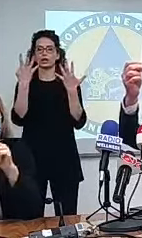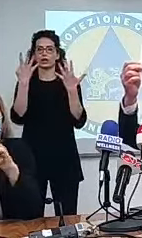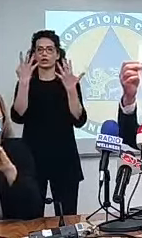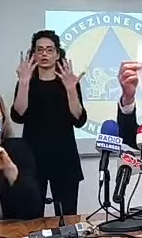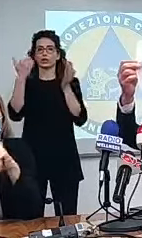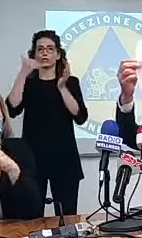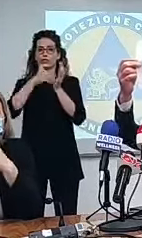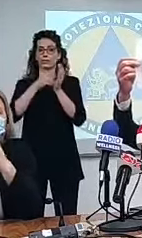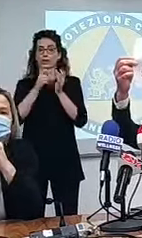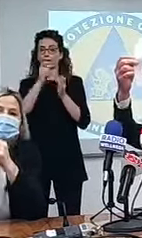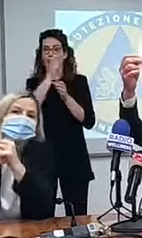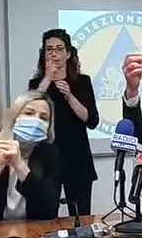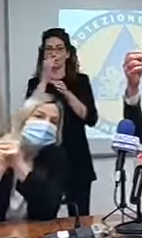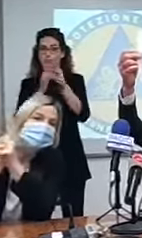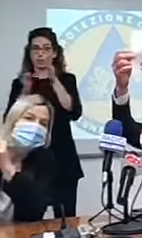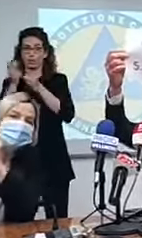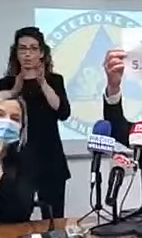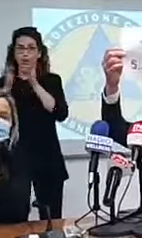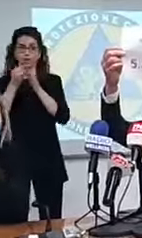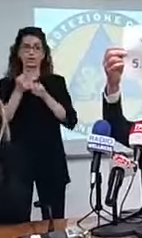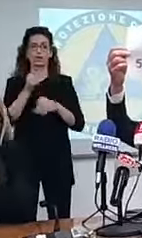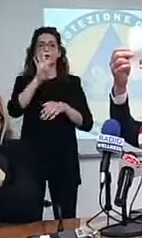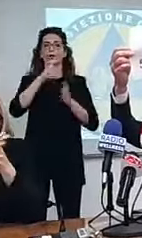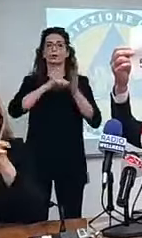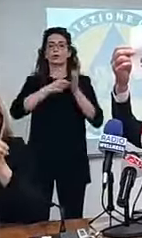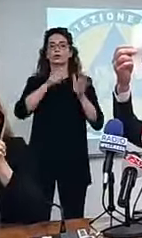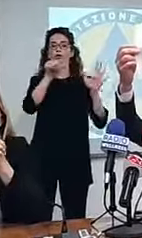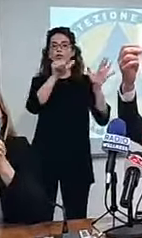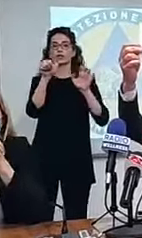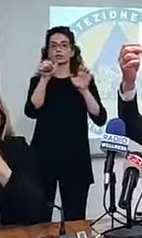5.259.000 test molecolari,